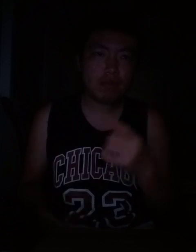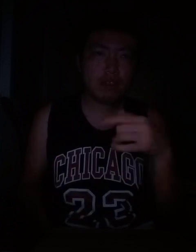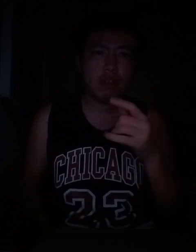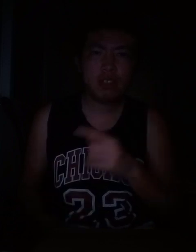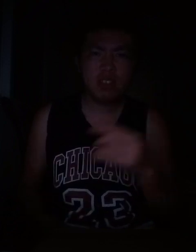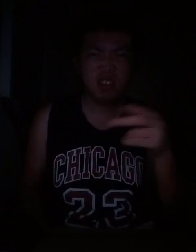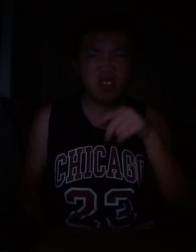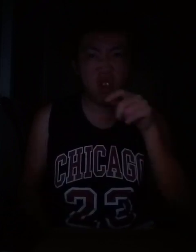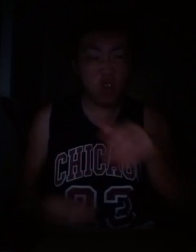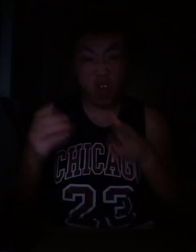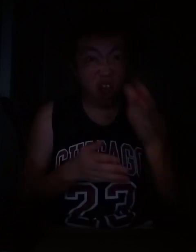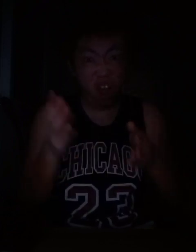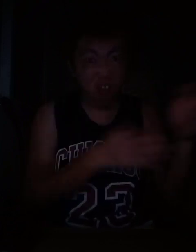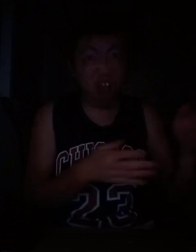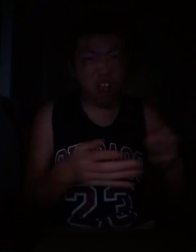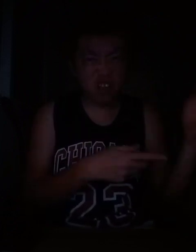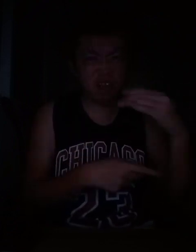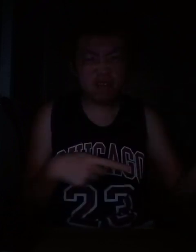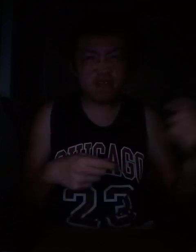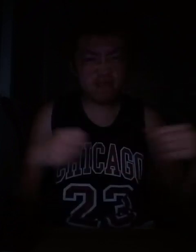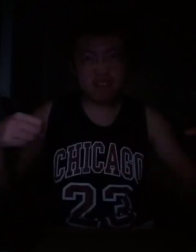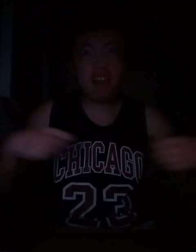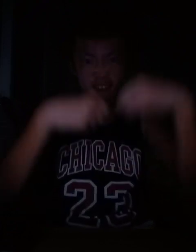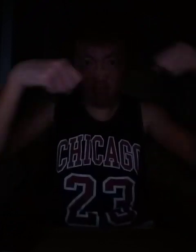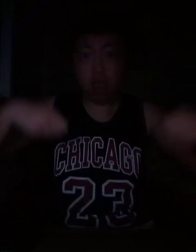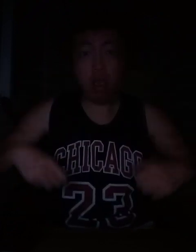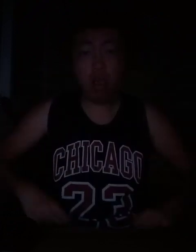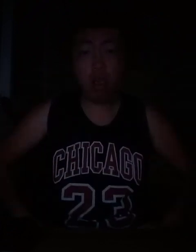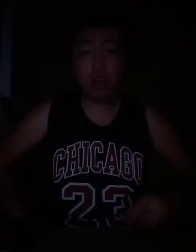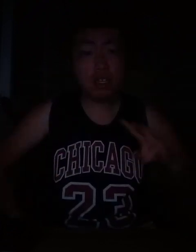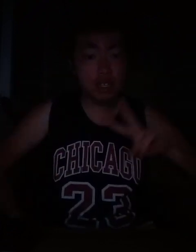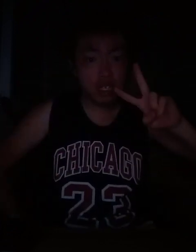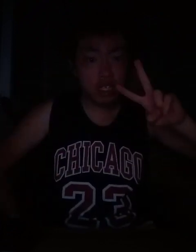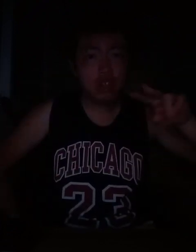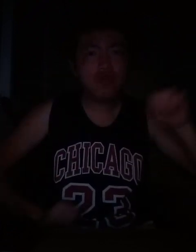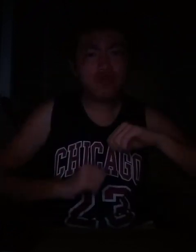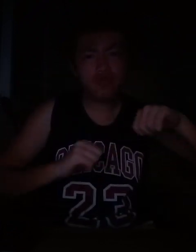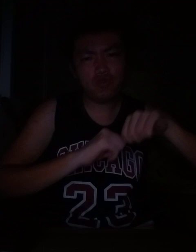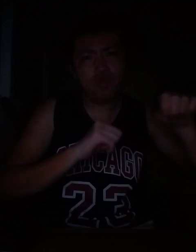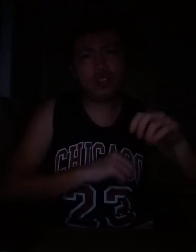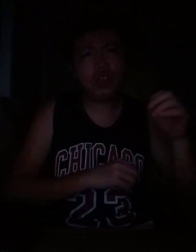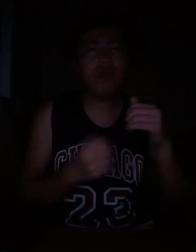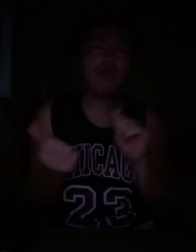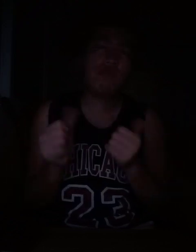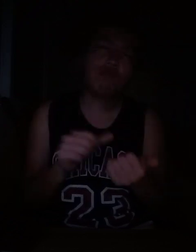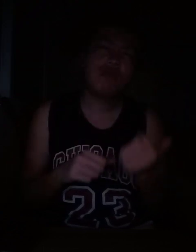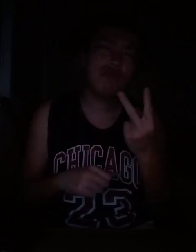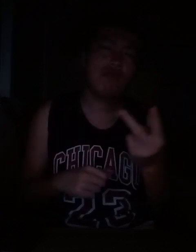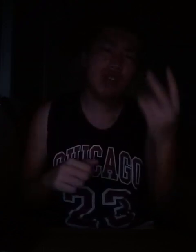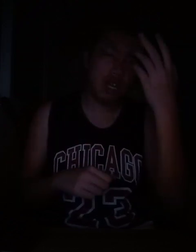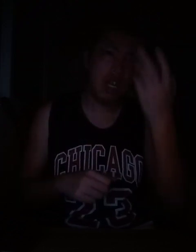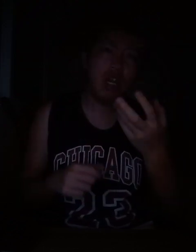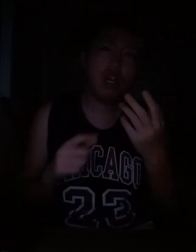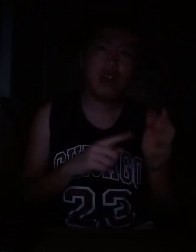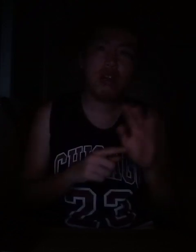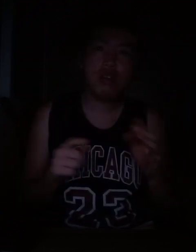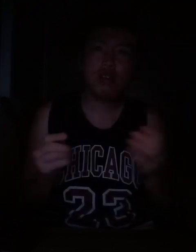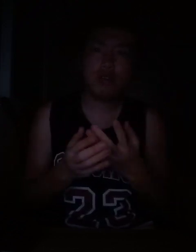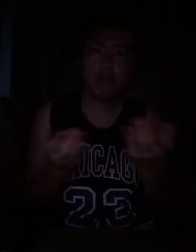그대로 도망가다가 또 다른 사고를 냈습니다. 이 두 번째 사고로 한 명이 숨지고 두 명이 크게 다쳤습니다. 박한솔